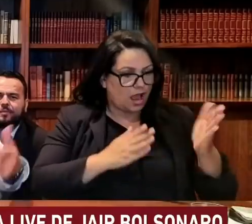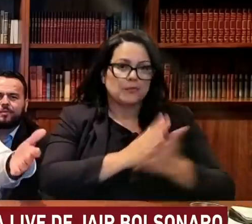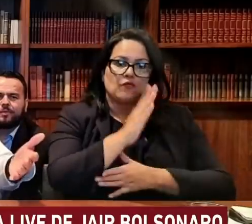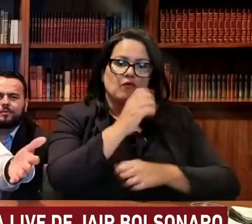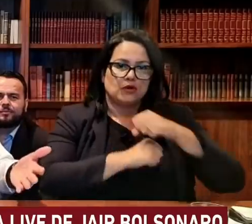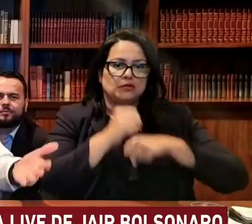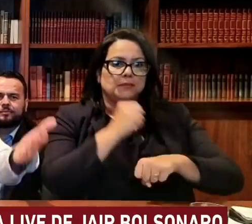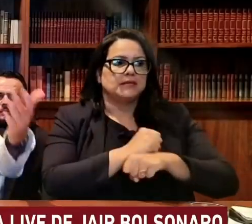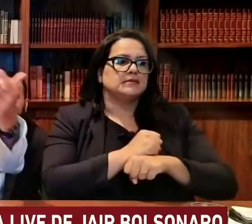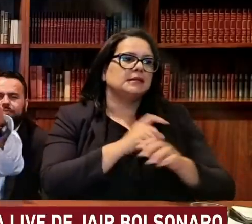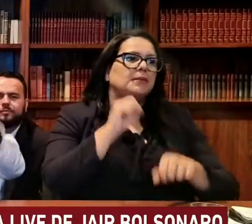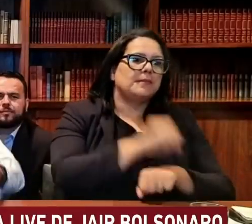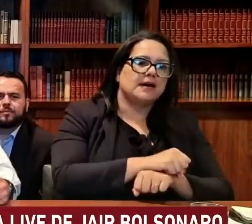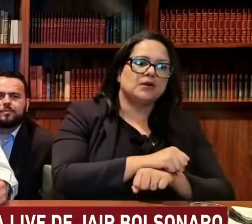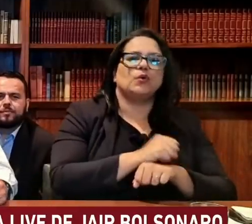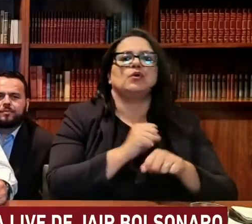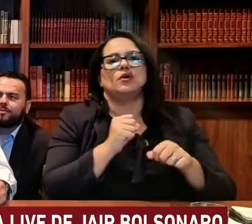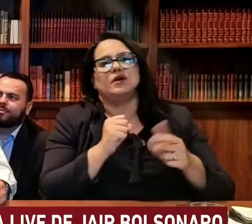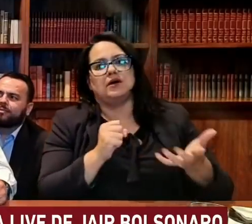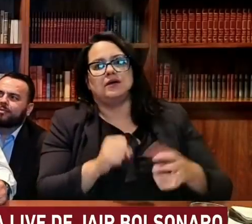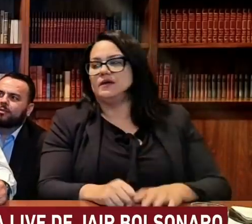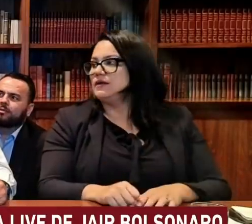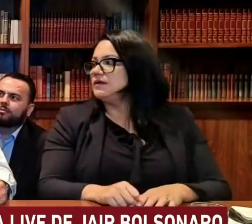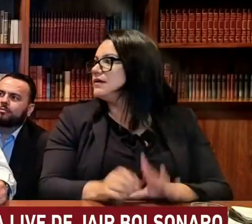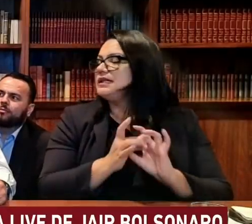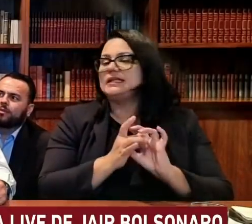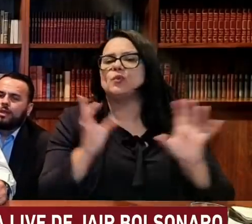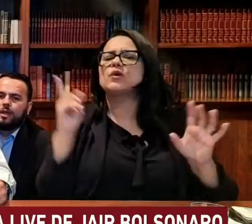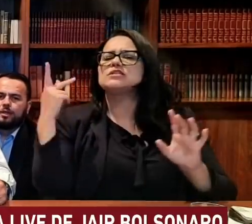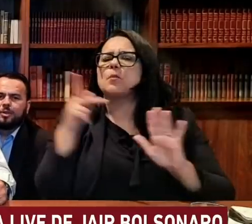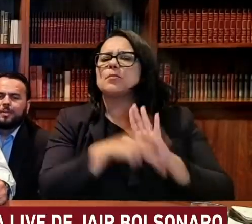depois foi vetado e foi derrubado o veto. Que diz o seu